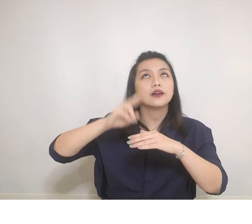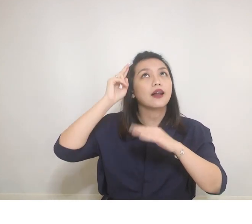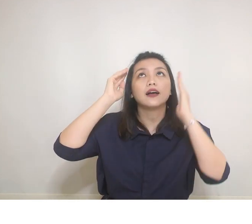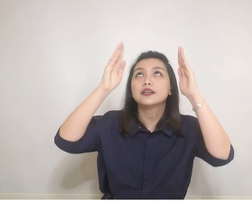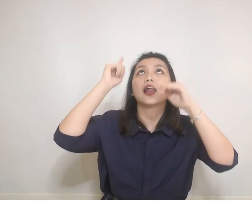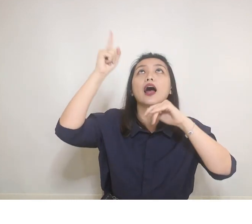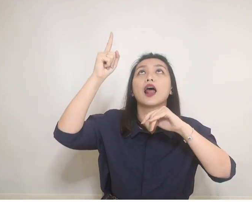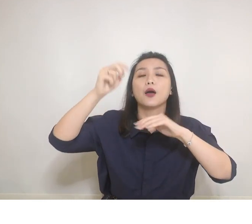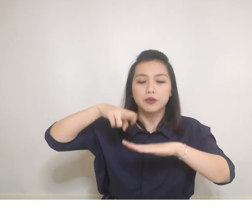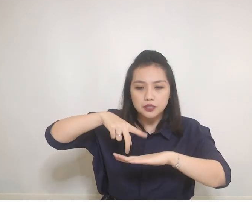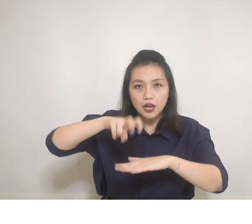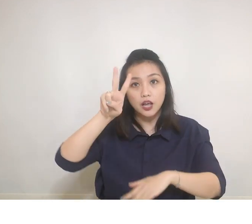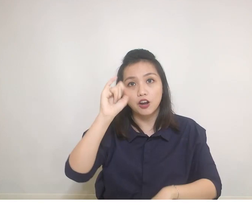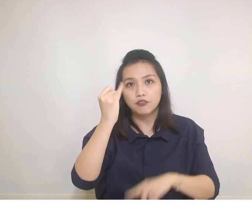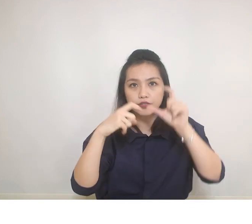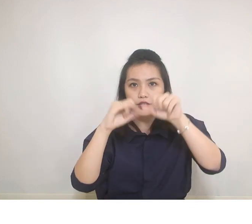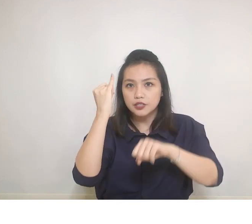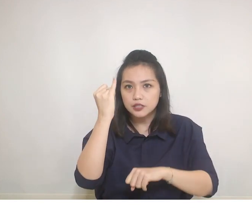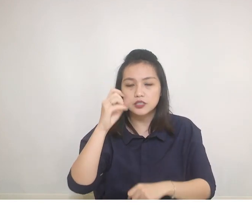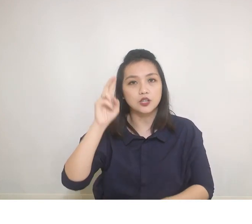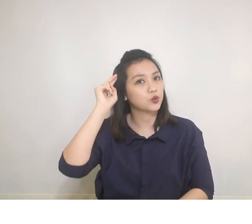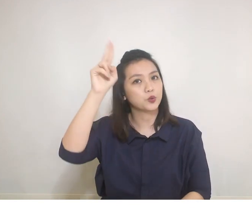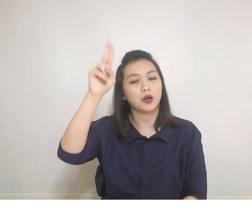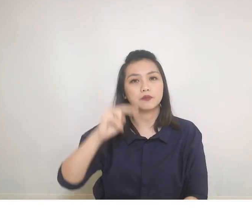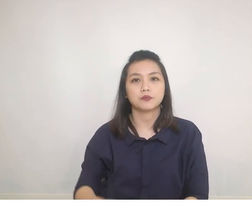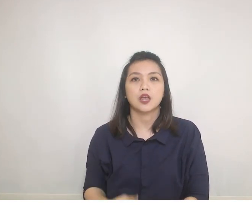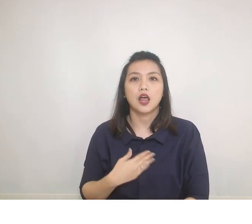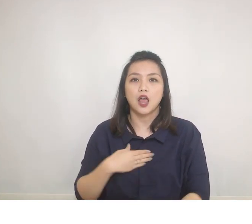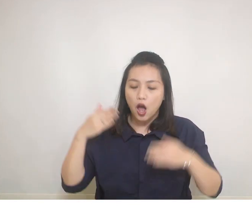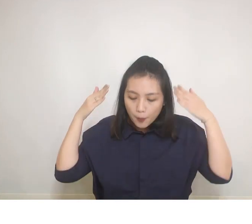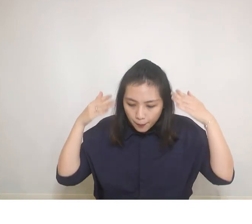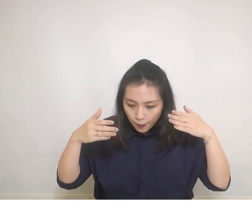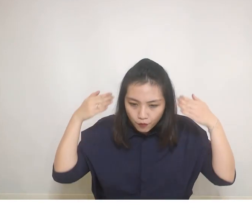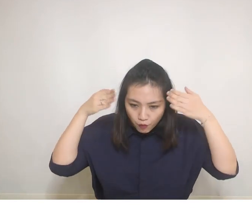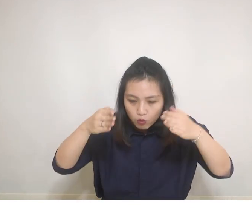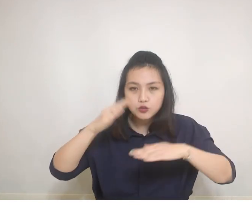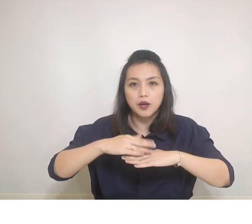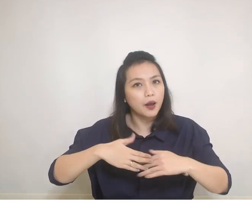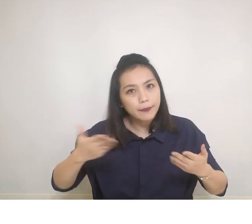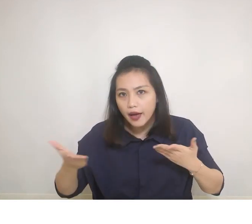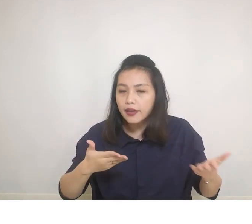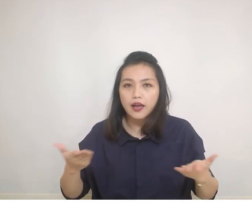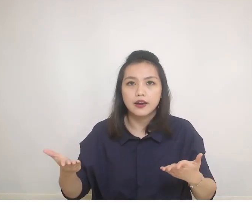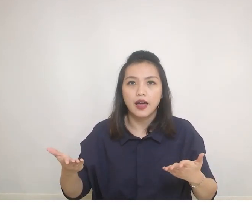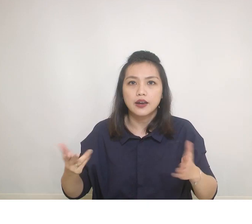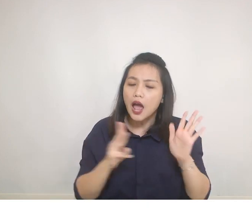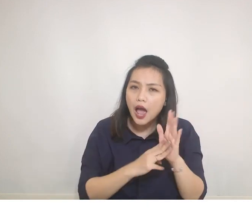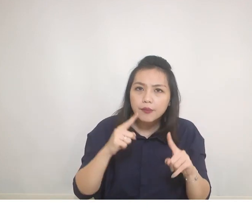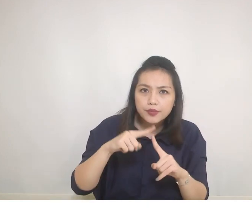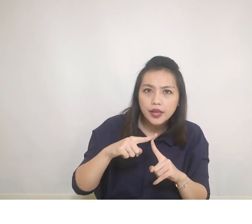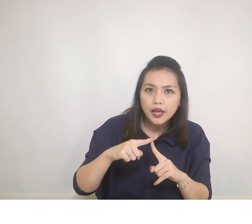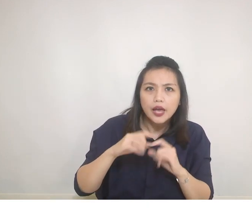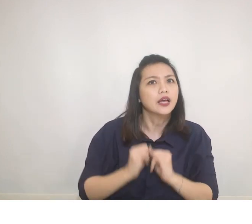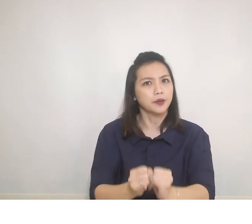sendiri. Semua ini Tuhan selesaikan mengenai masalah hati. Saya percaya kalau hatinya dibenarkan, nanti Tuhan